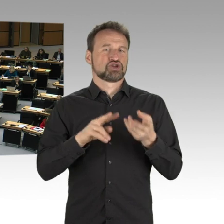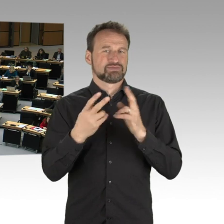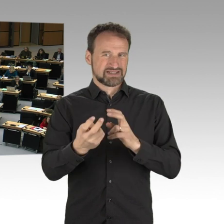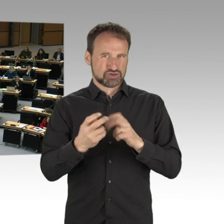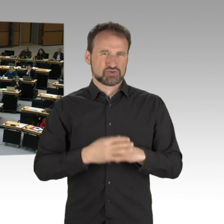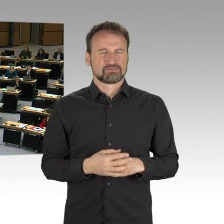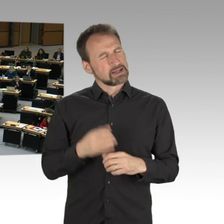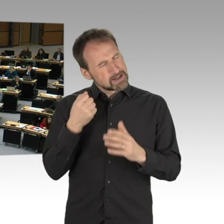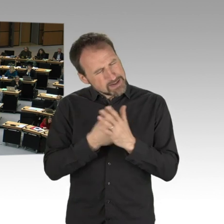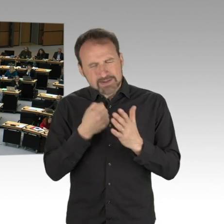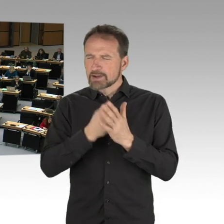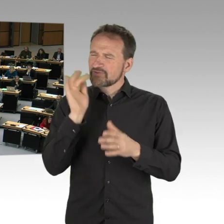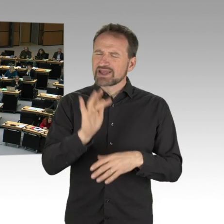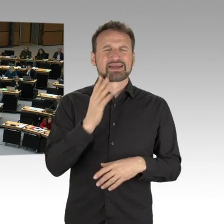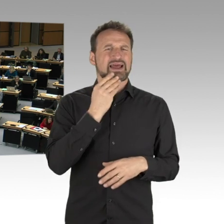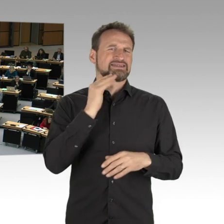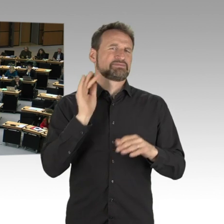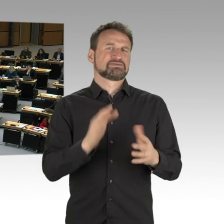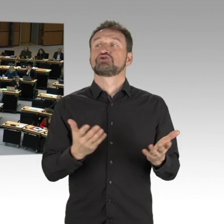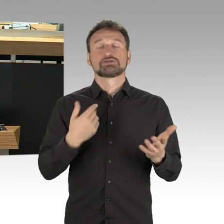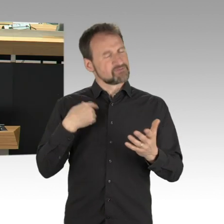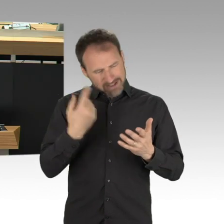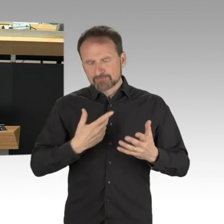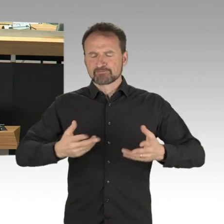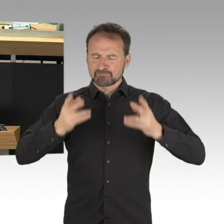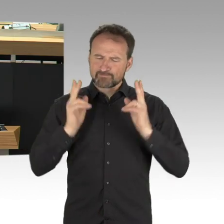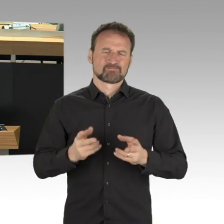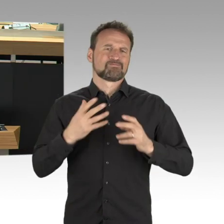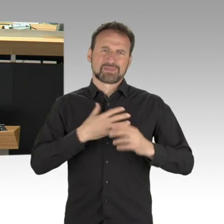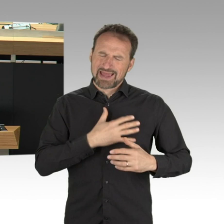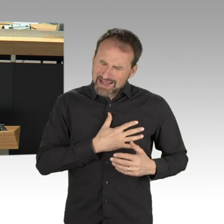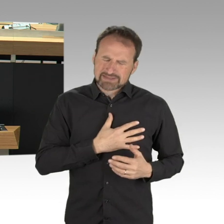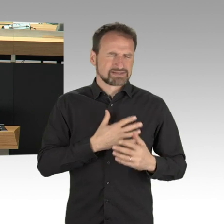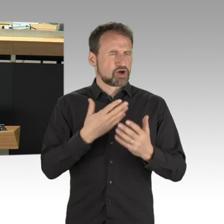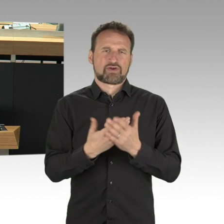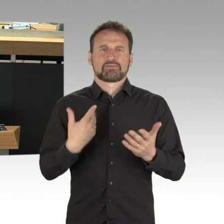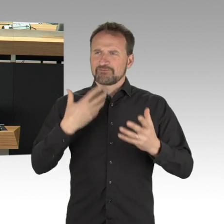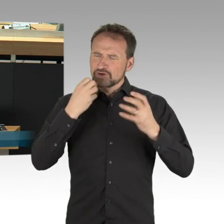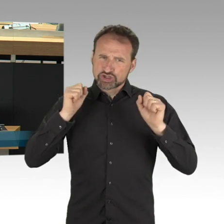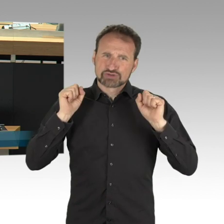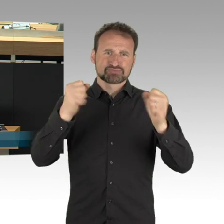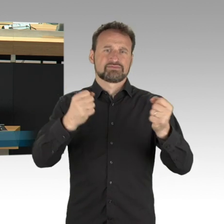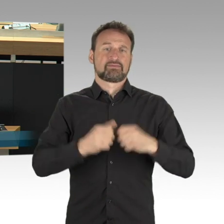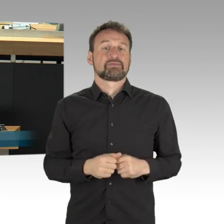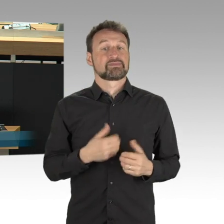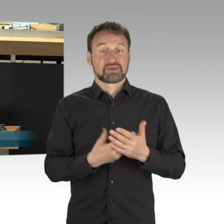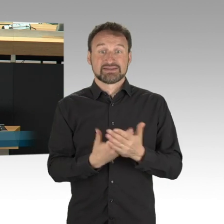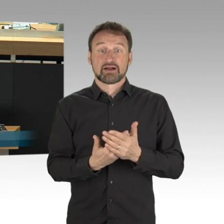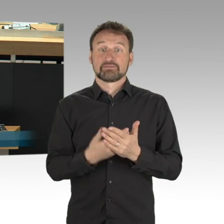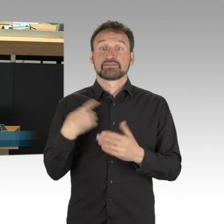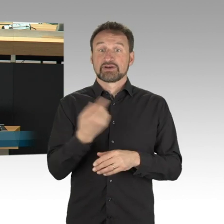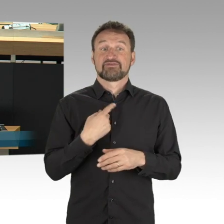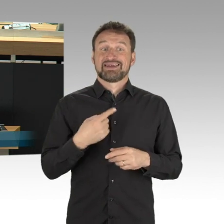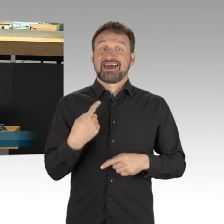Umsetzung und die Weiterentwicklung des Konzepts intensiv begleiten. Gerne arbeiten wir dabei auch weiter in der breiten parlamentarischen